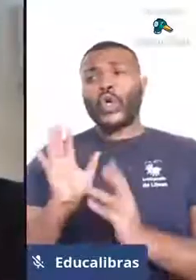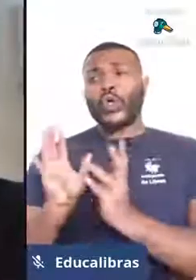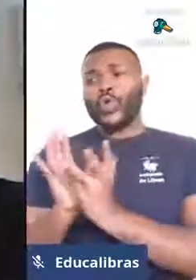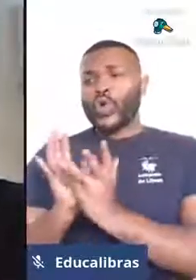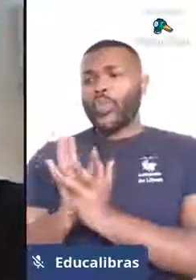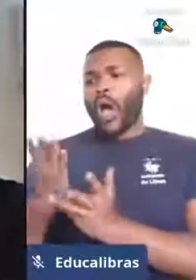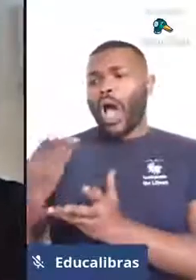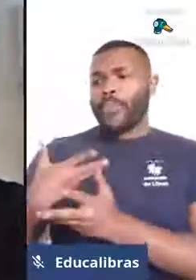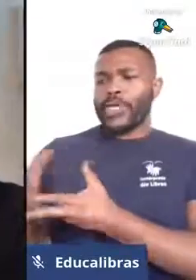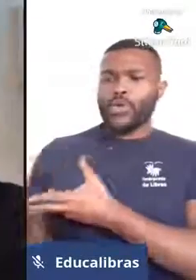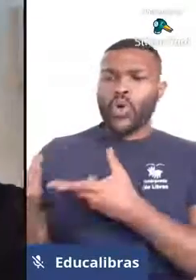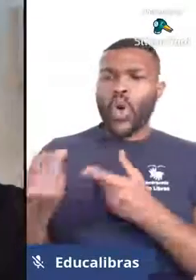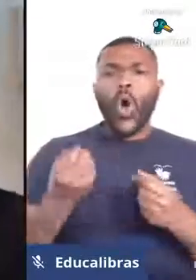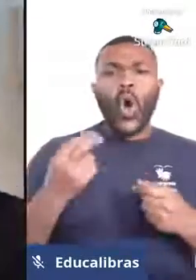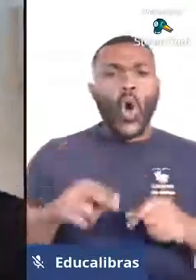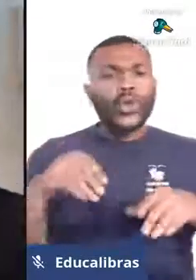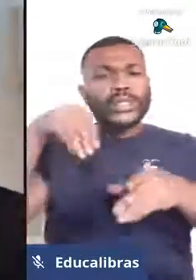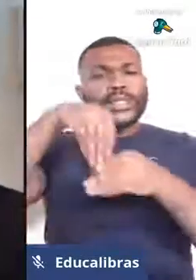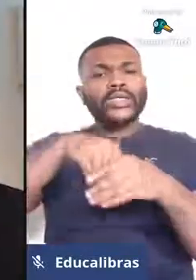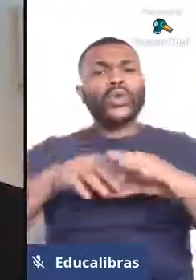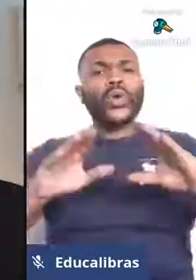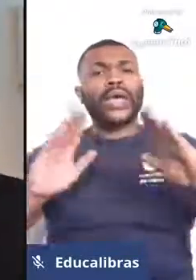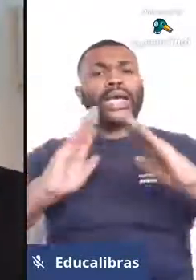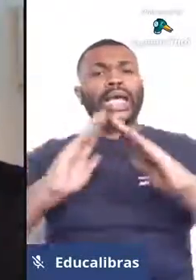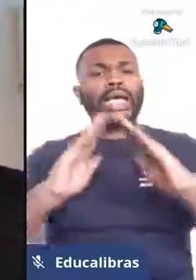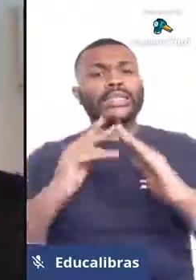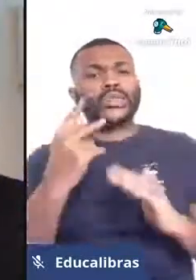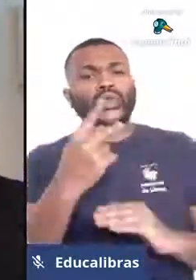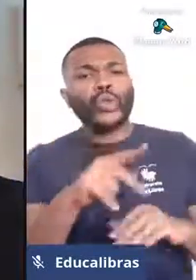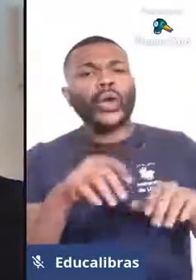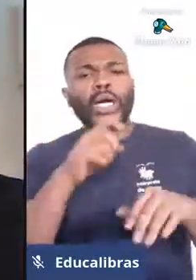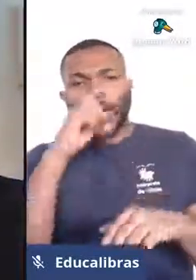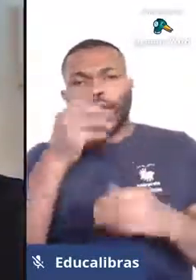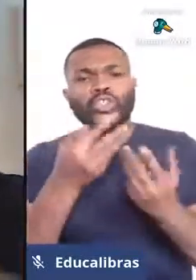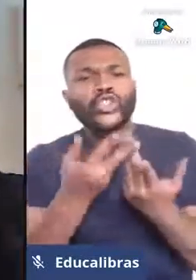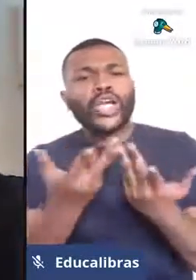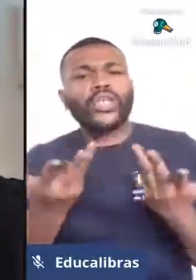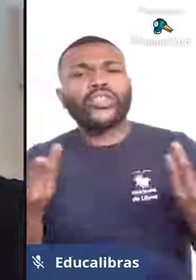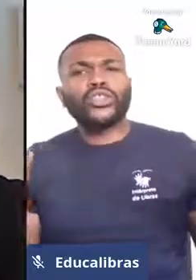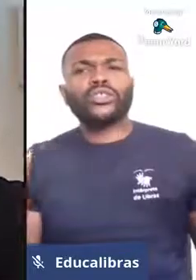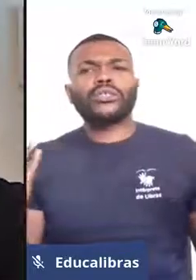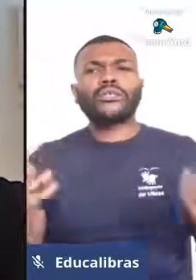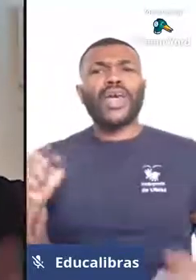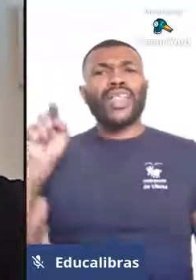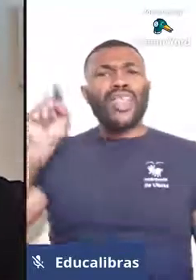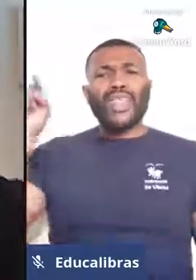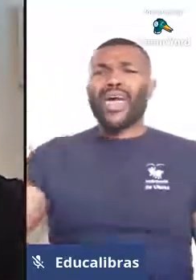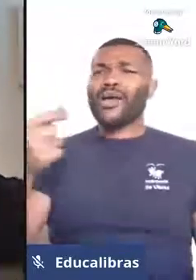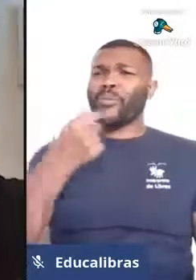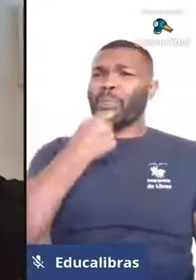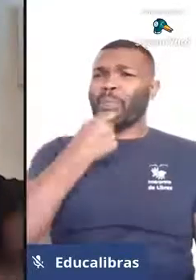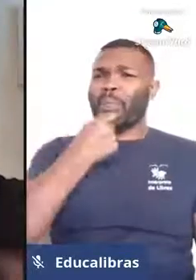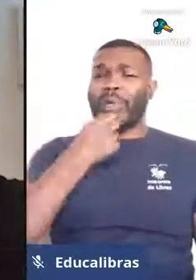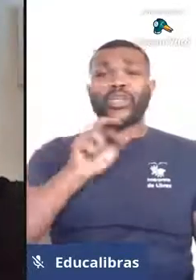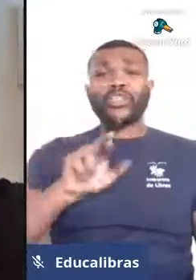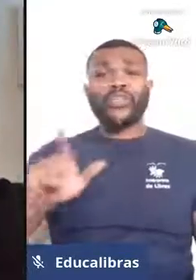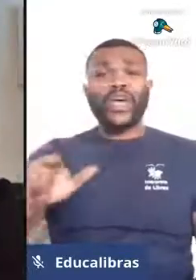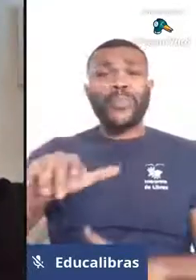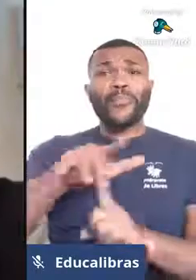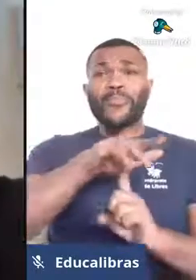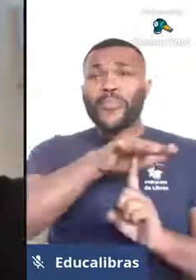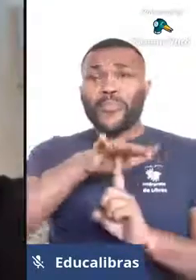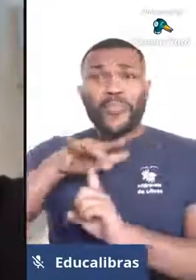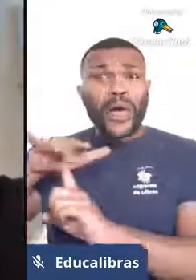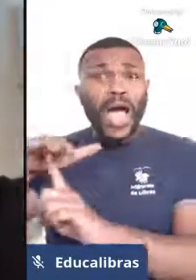seu jardim, na sua casa de veraneio, enquanto no Reino Unido as coisas são muito em parques, em pubs, são muito